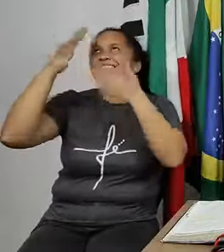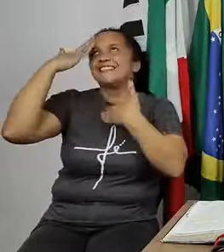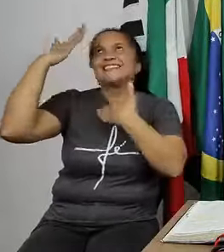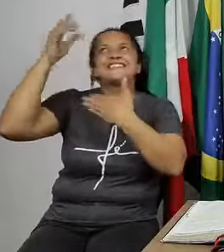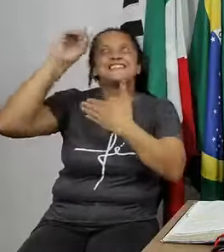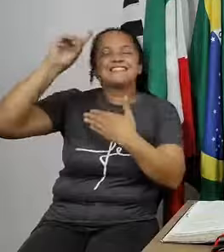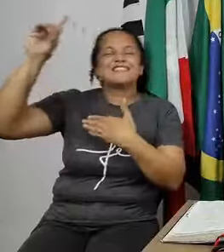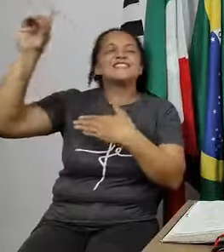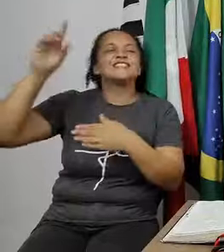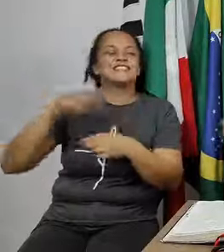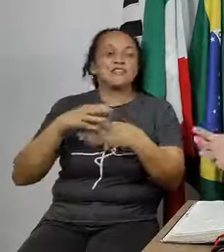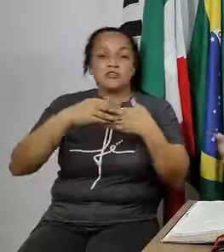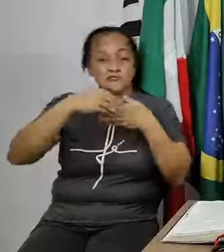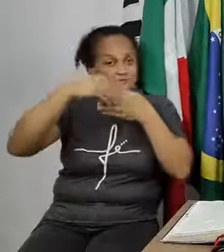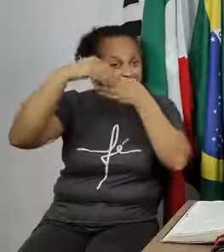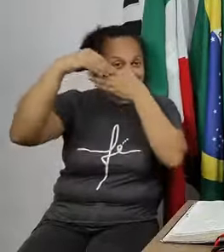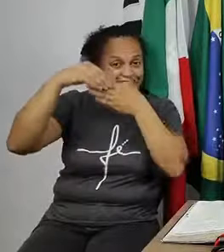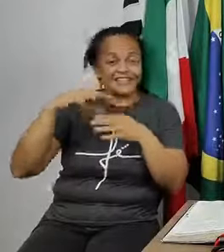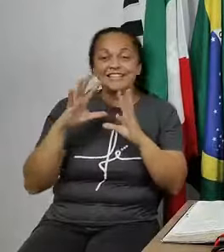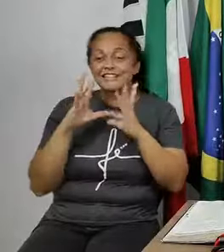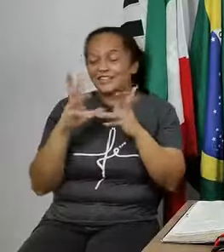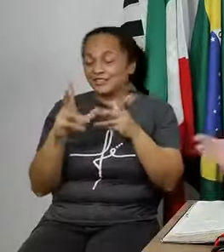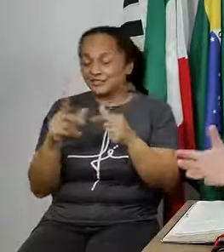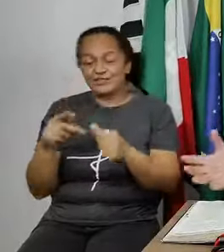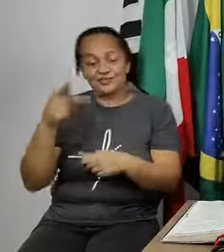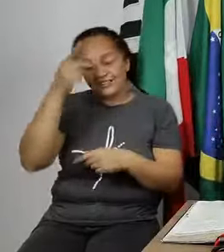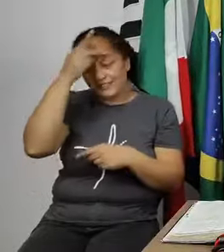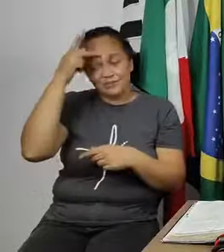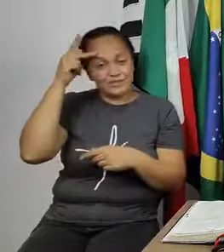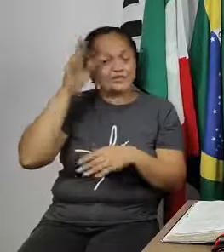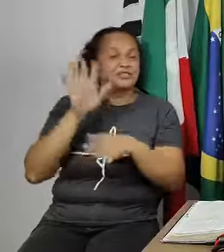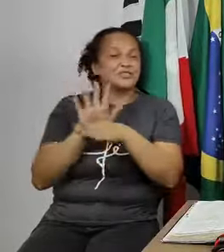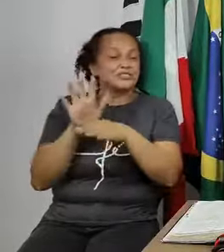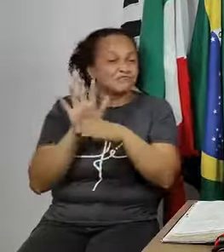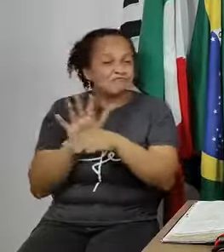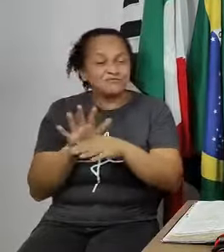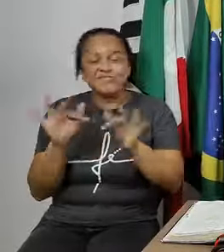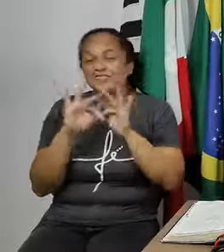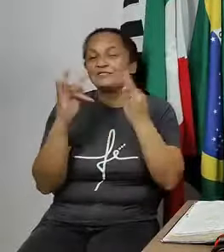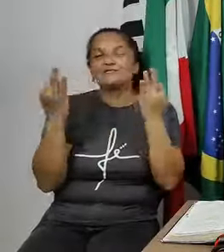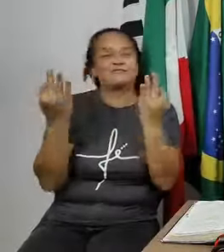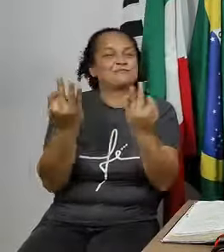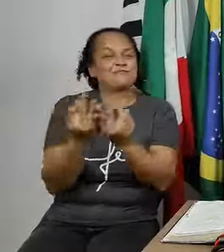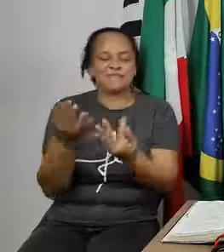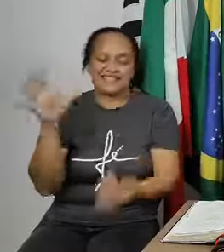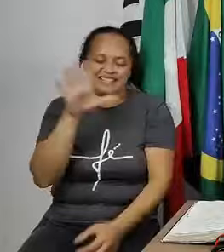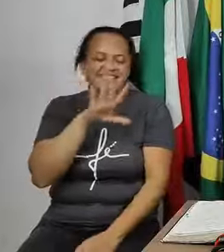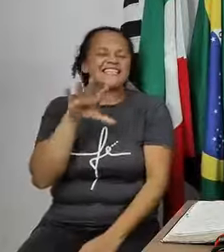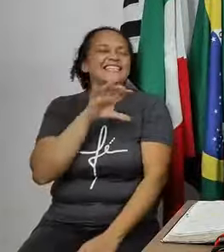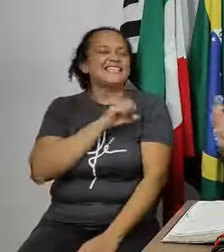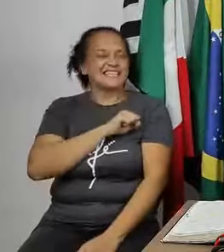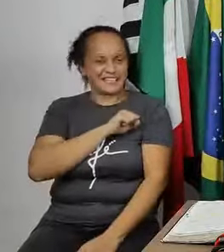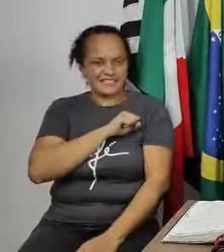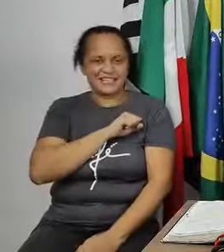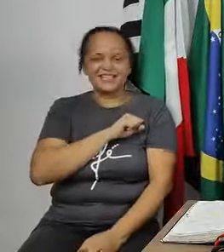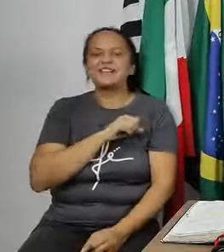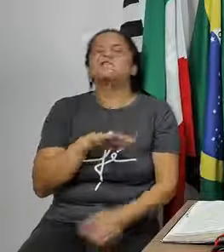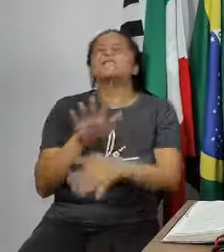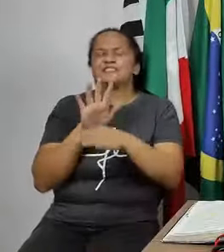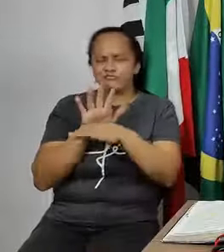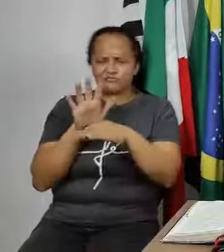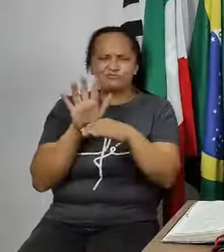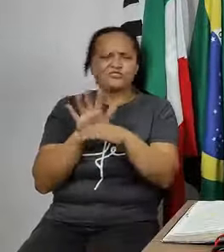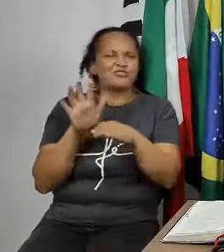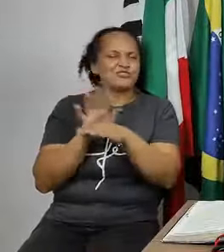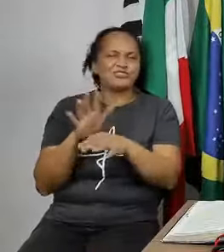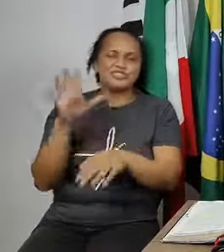vice-líder e anfitrião, por cada líder de ministério, por cada família que ama a visão, né? Abraçou a